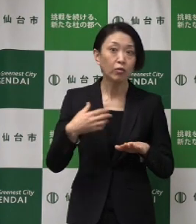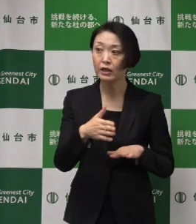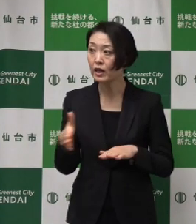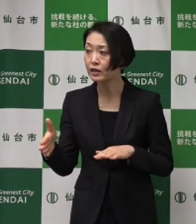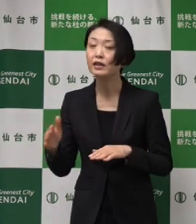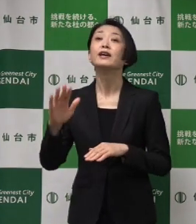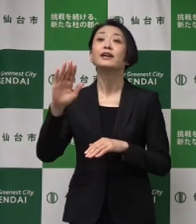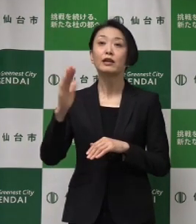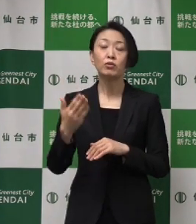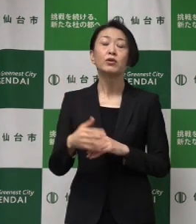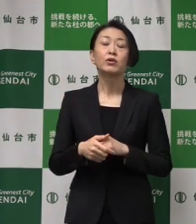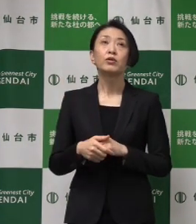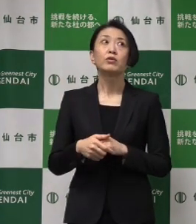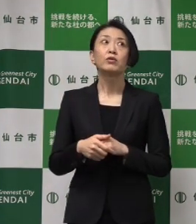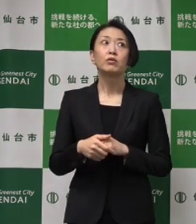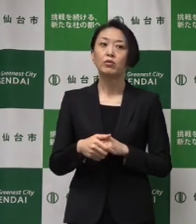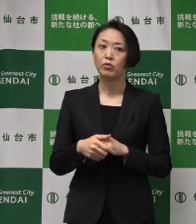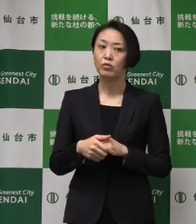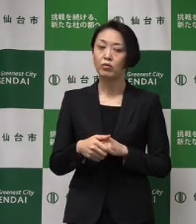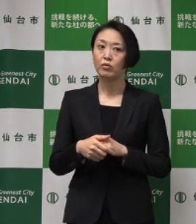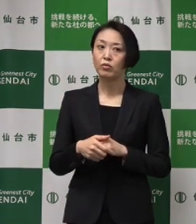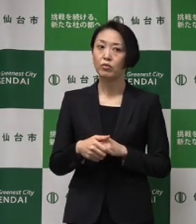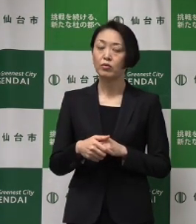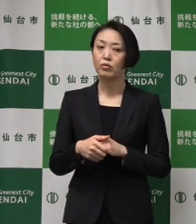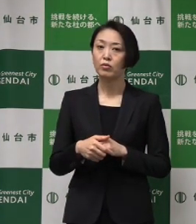けど、いくつかは